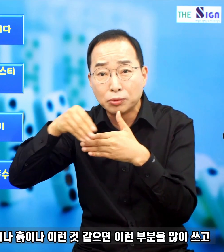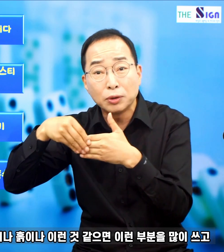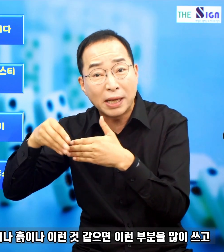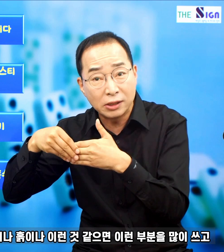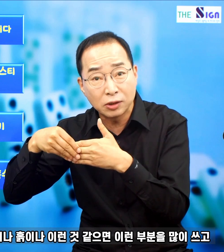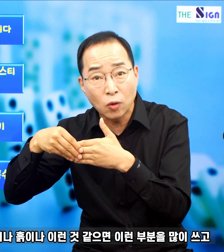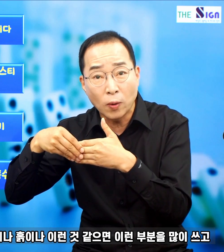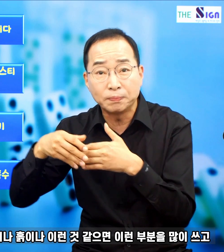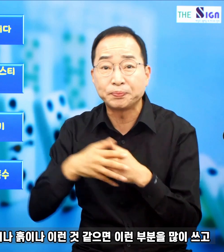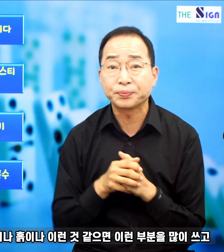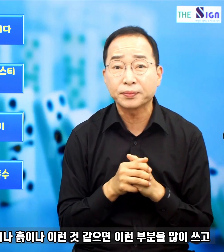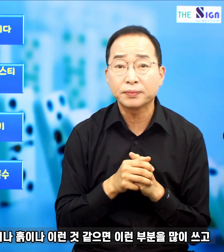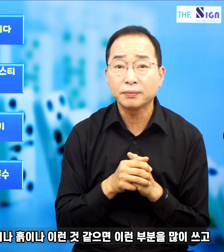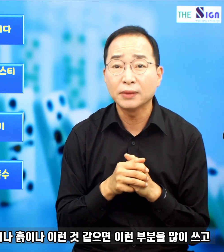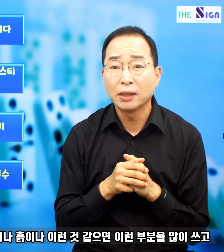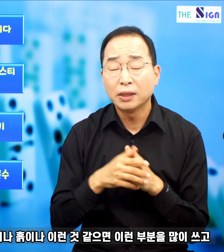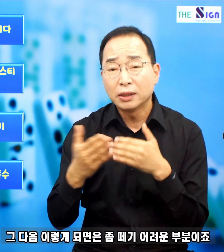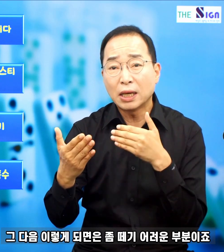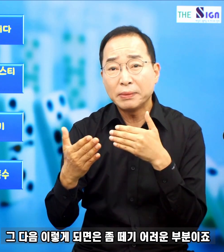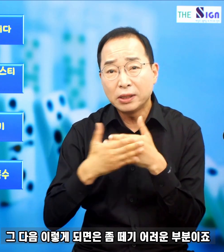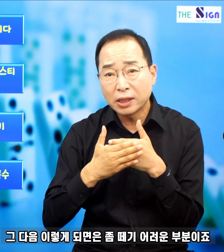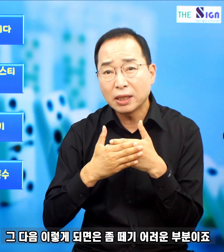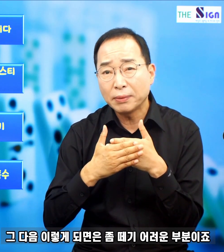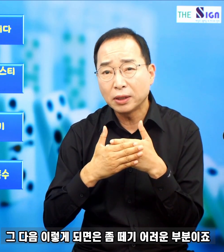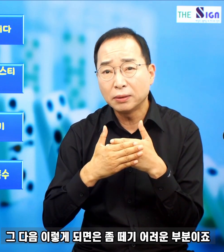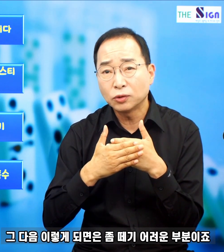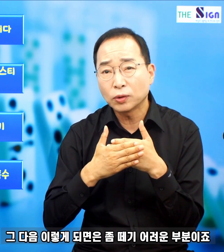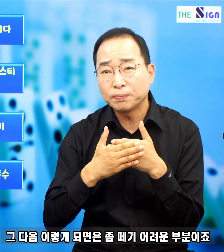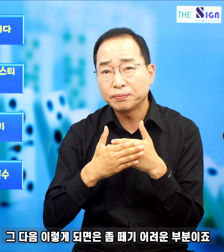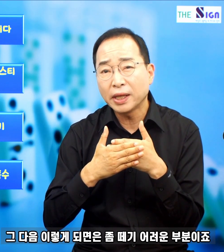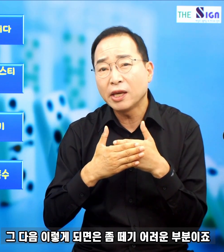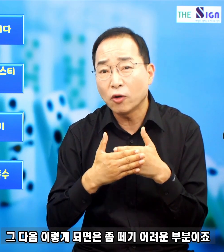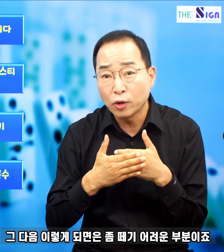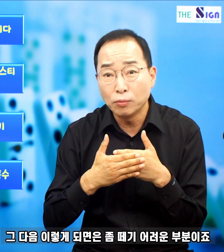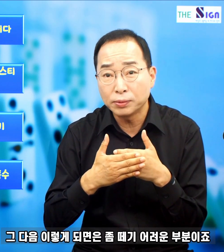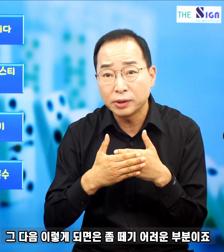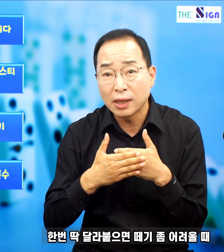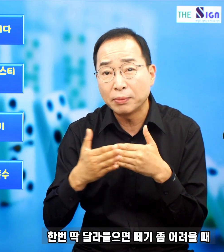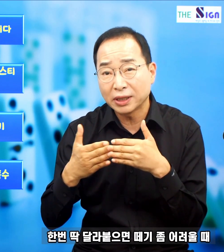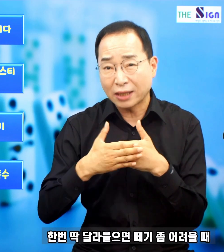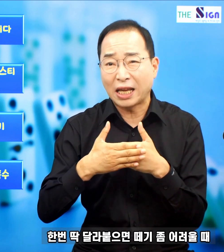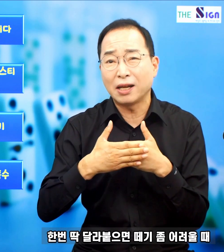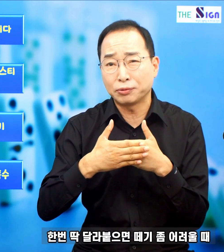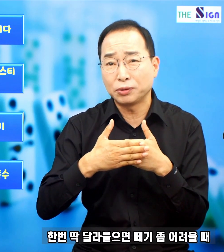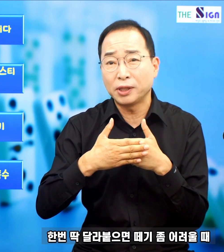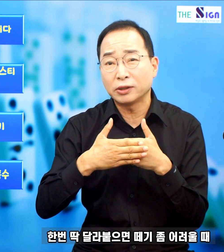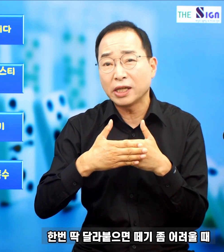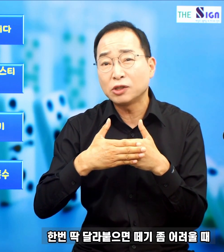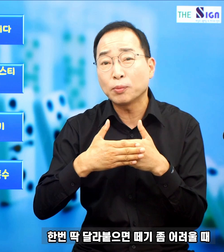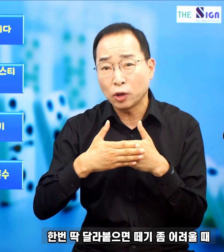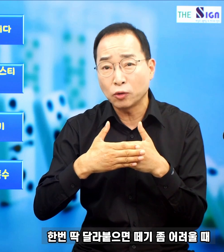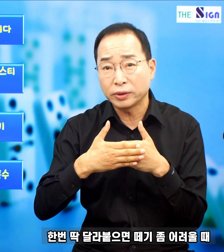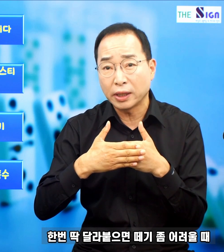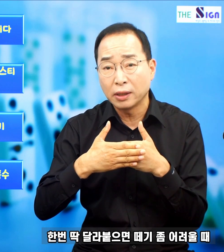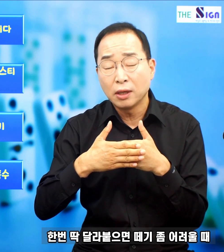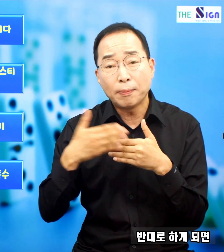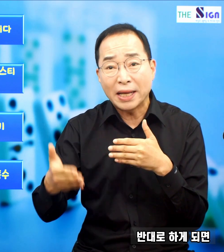많이 쓰고, 그 다음 이렇게 되면은 좀 떼기 어려운 부분 이제 한번 딱 달라붙으면 떼기 좀 어려울 때, 반대로